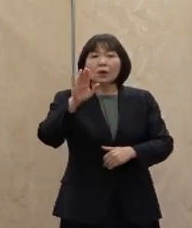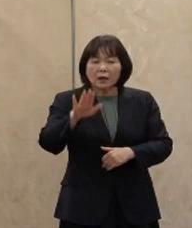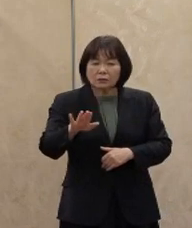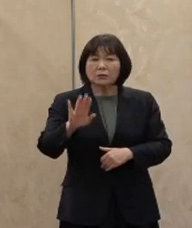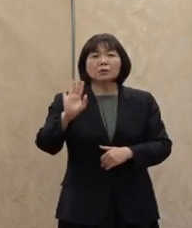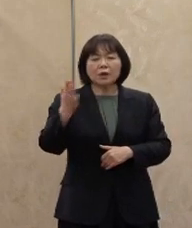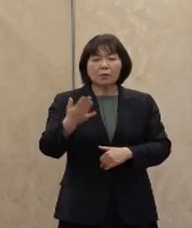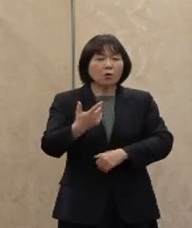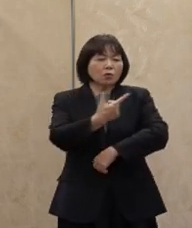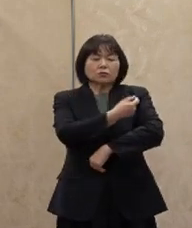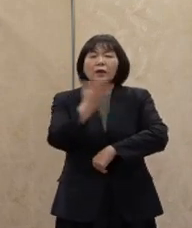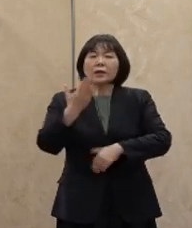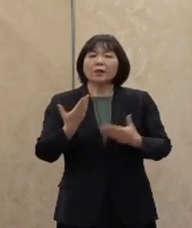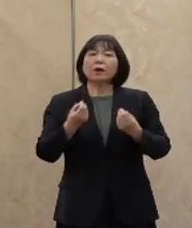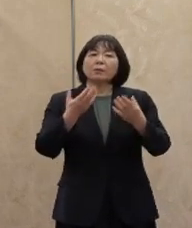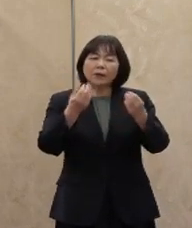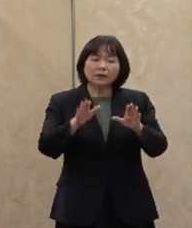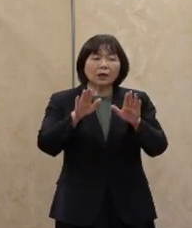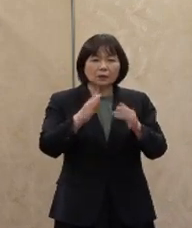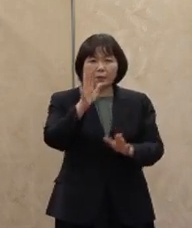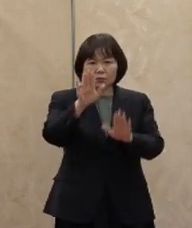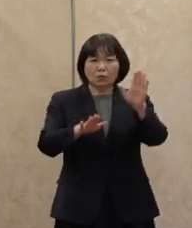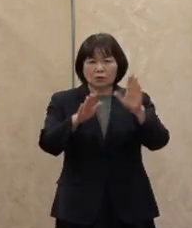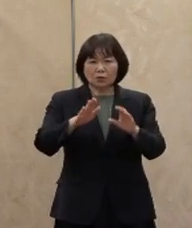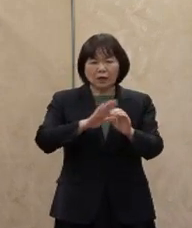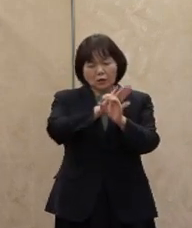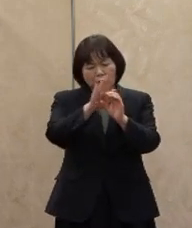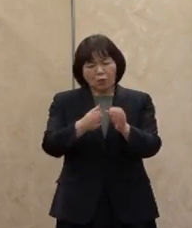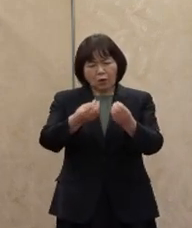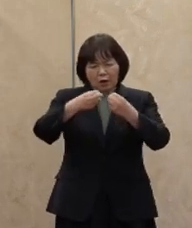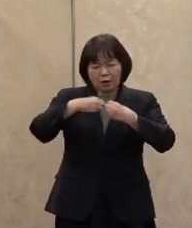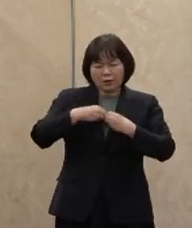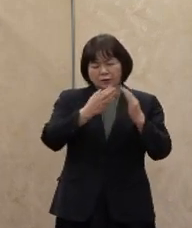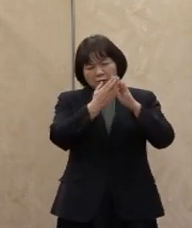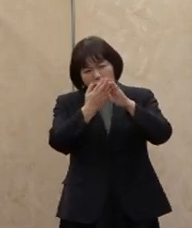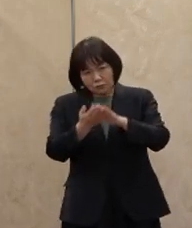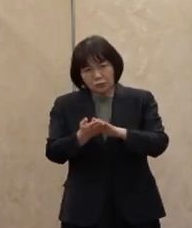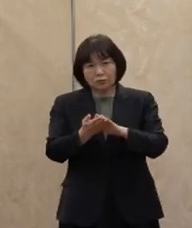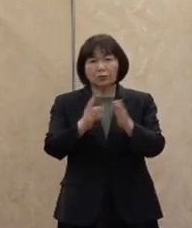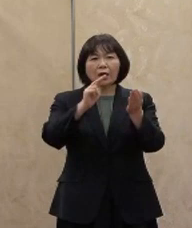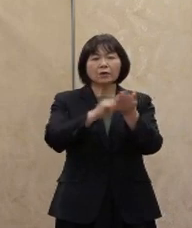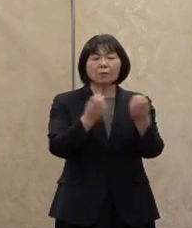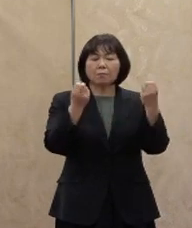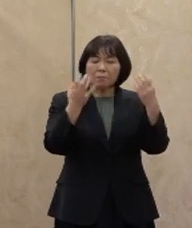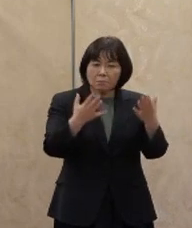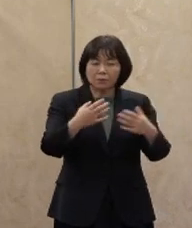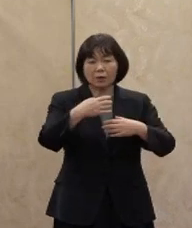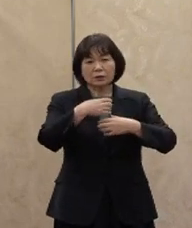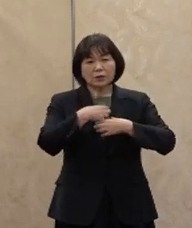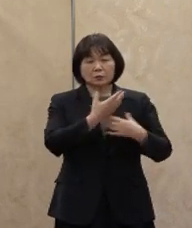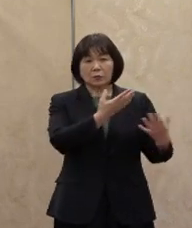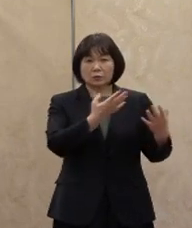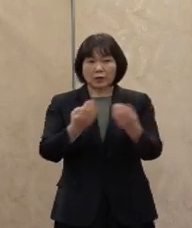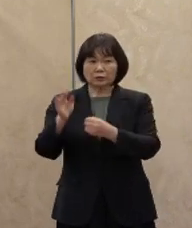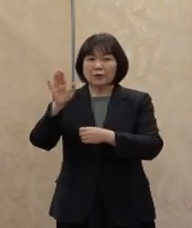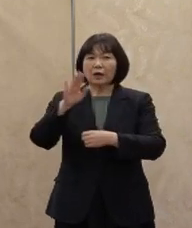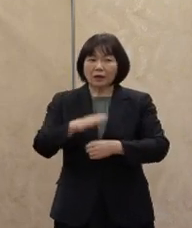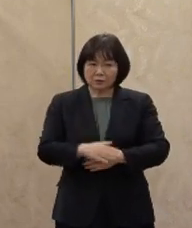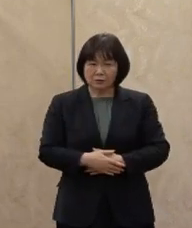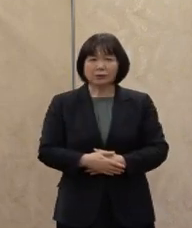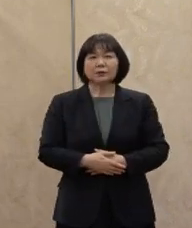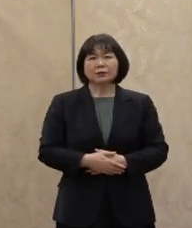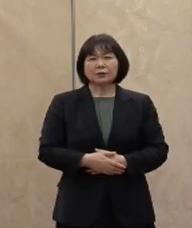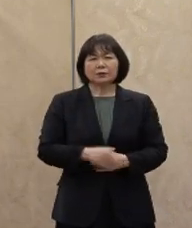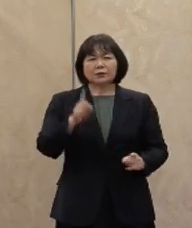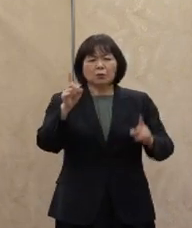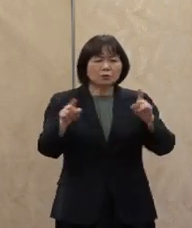せずにどんどん広がったら今みたいにコロナで死ぬリスクとか医療崩壊のリスクとかもっと大きなリスクがたくさんあるわけで、もう